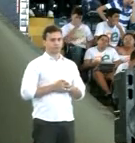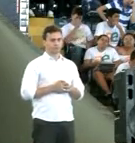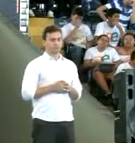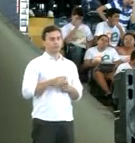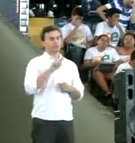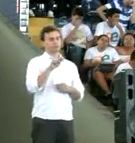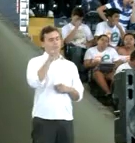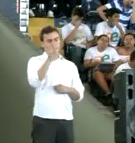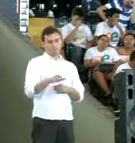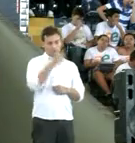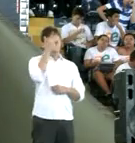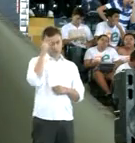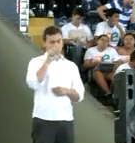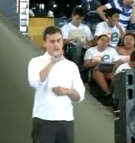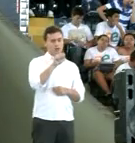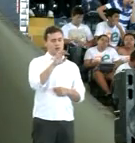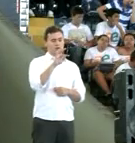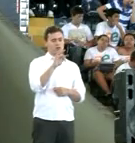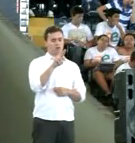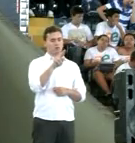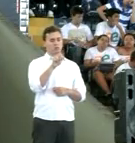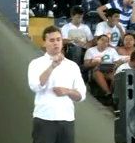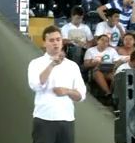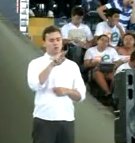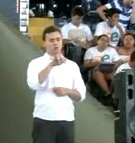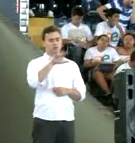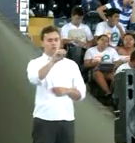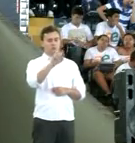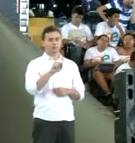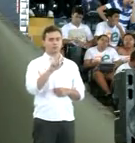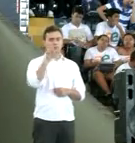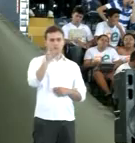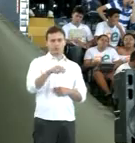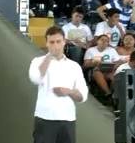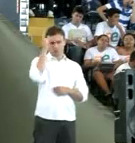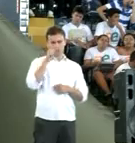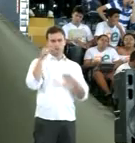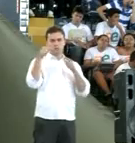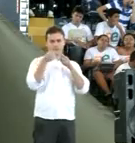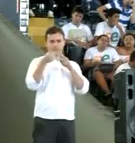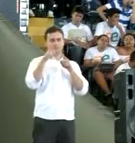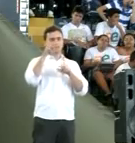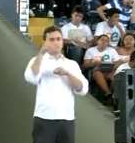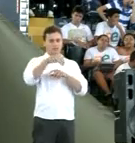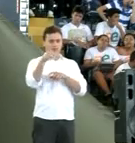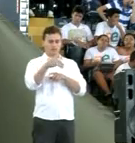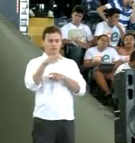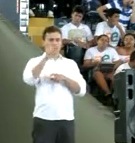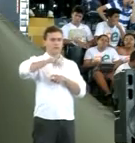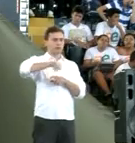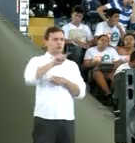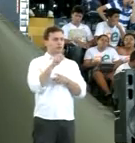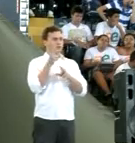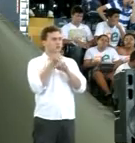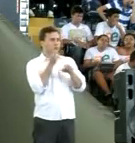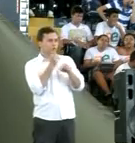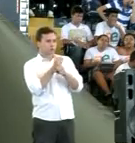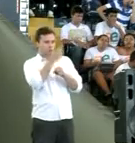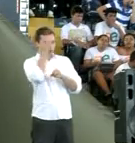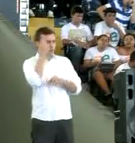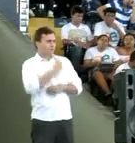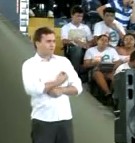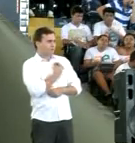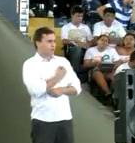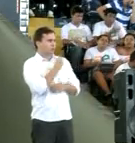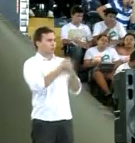O atuário, pessoal, é um matemático, é um estatístico, um probabilístico, que trabalha com expectativa de vida. O cara quer um